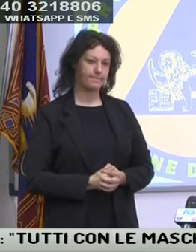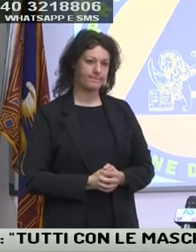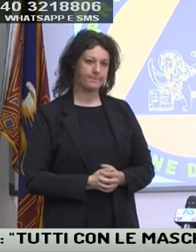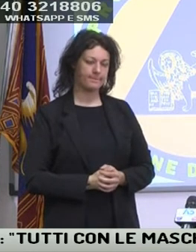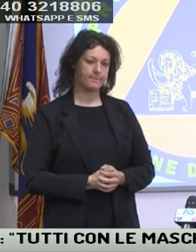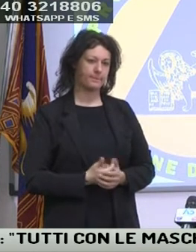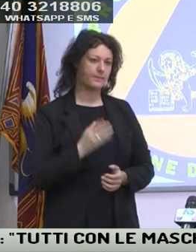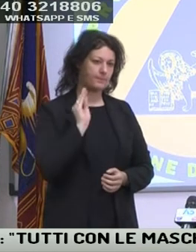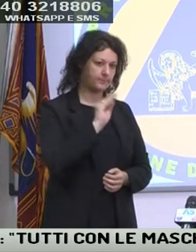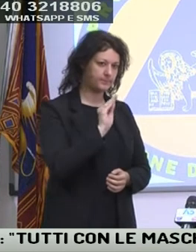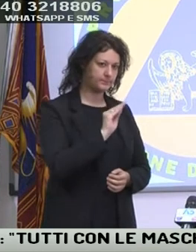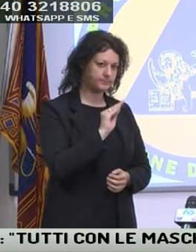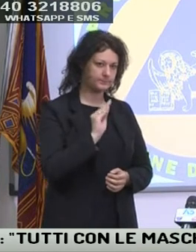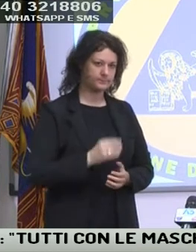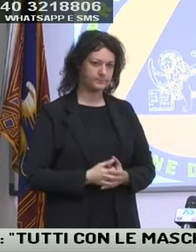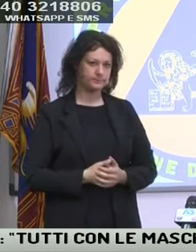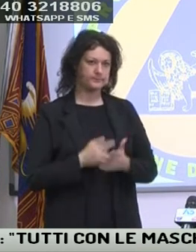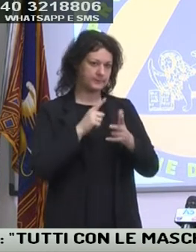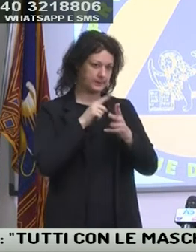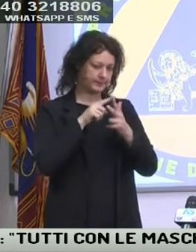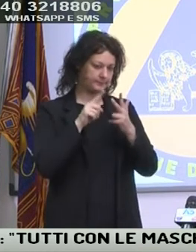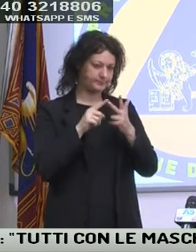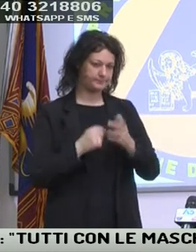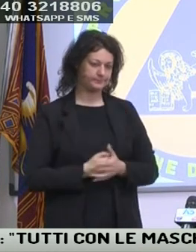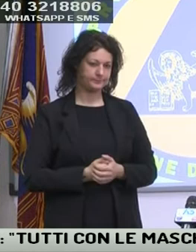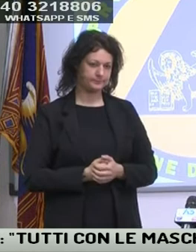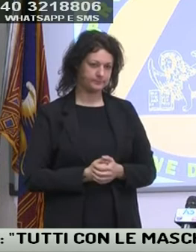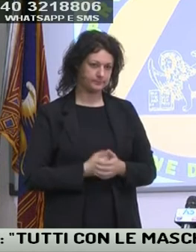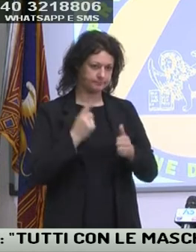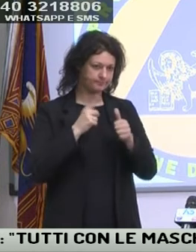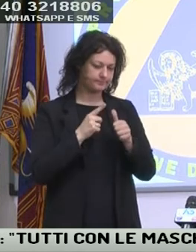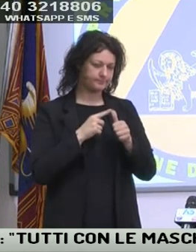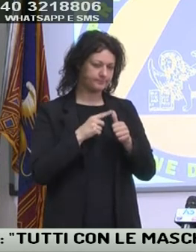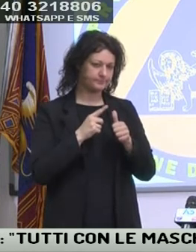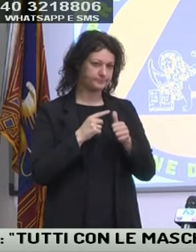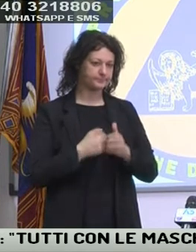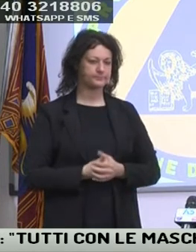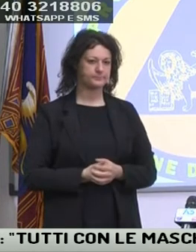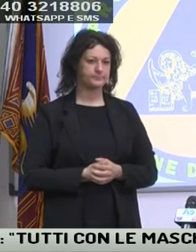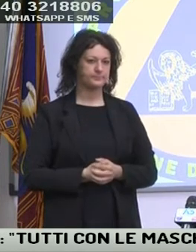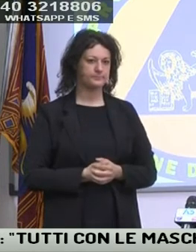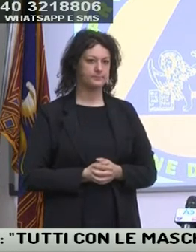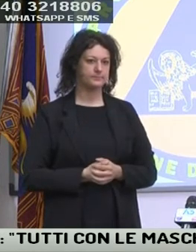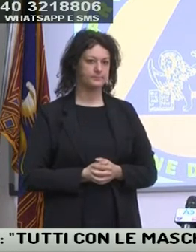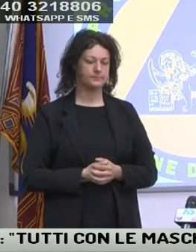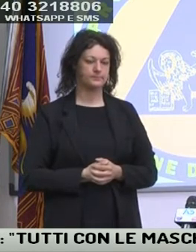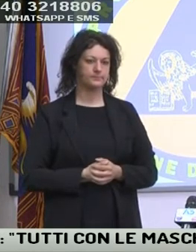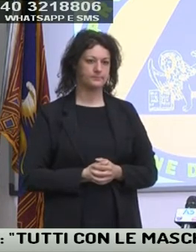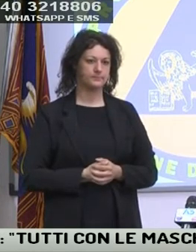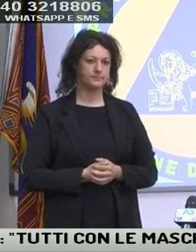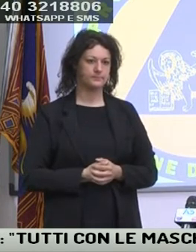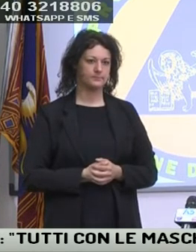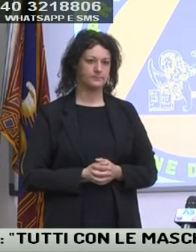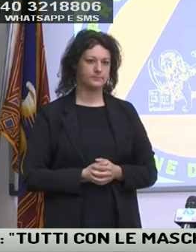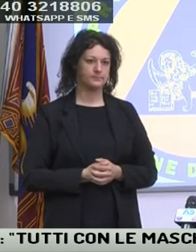Volevo chiedere, Presidente, tre cose, se mi è possibile. Allora, uno è il tema che so che è più che altro è